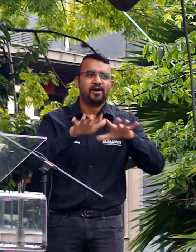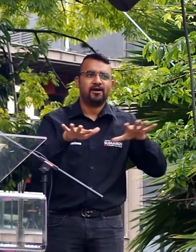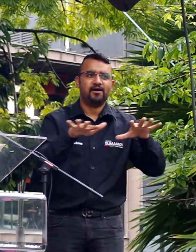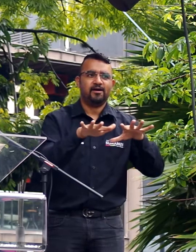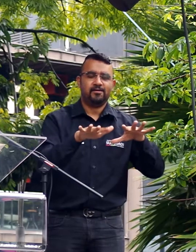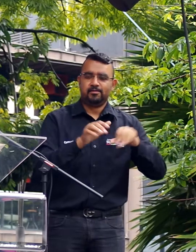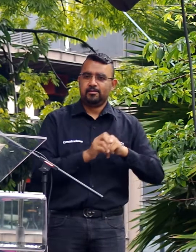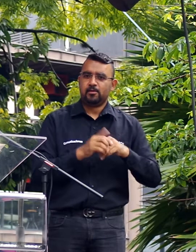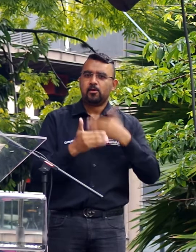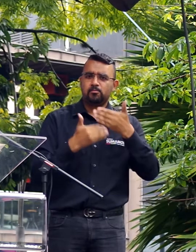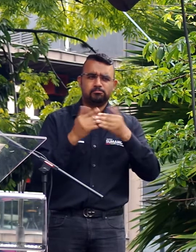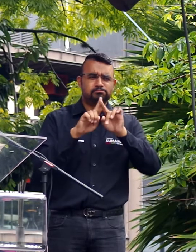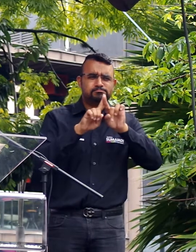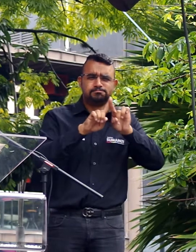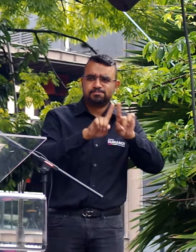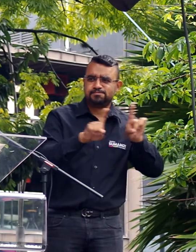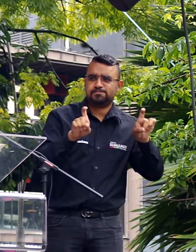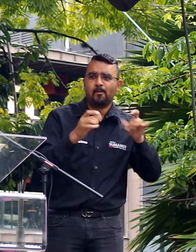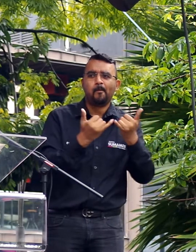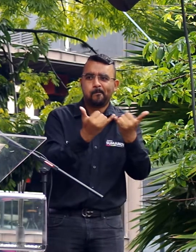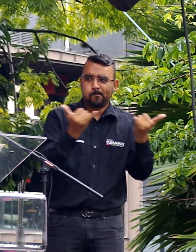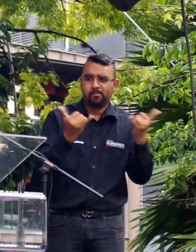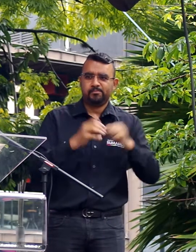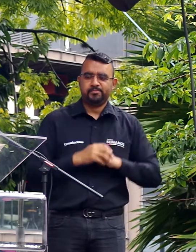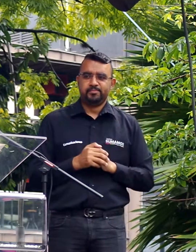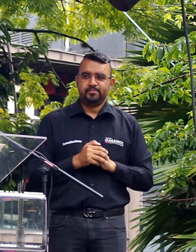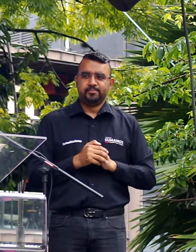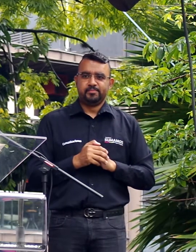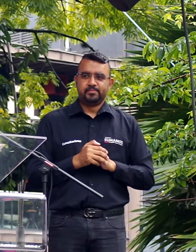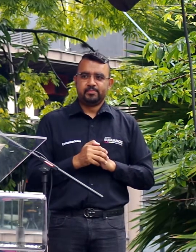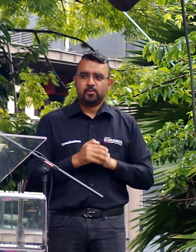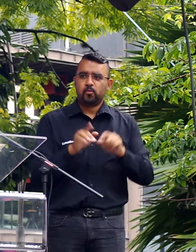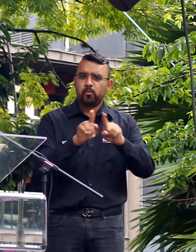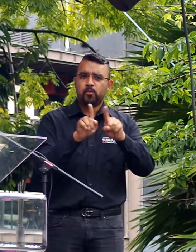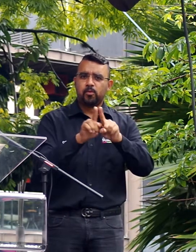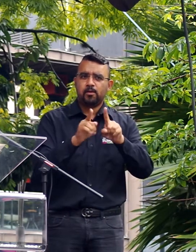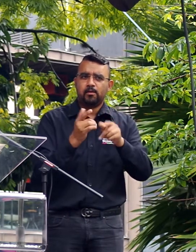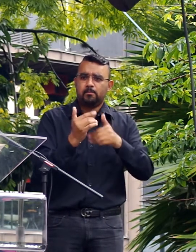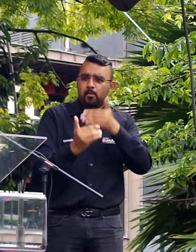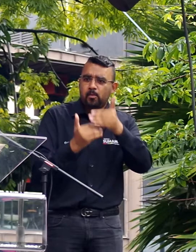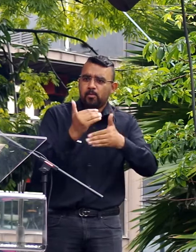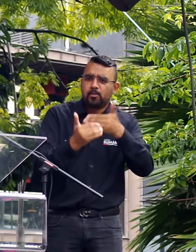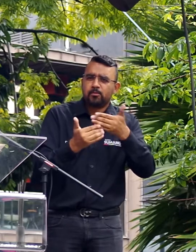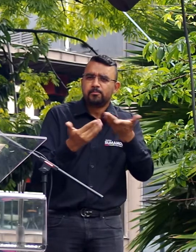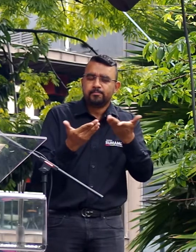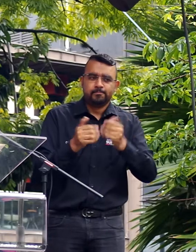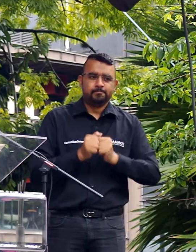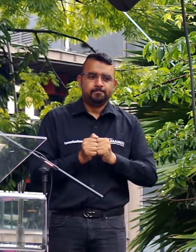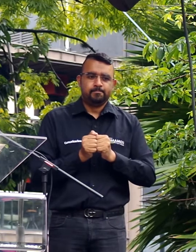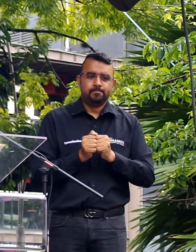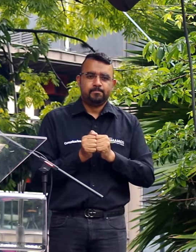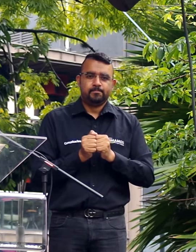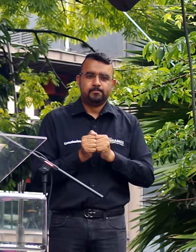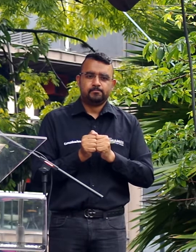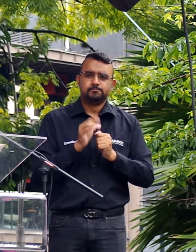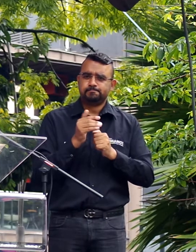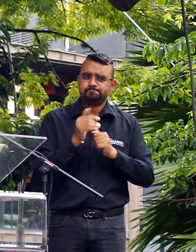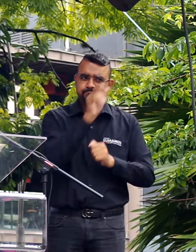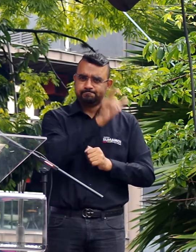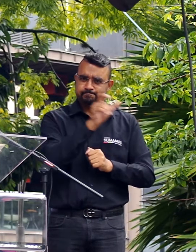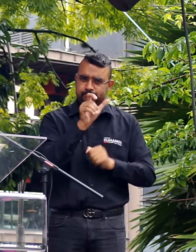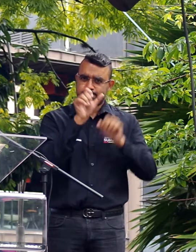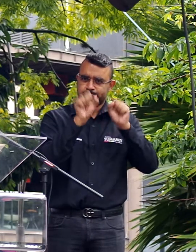además de diverso, siempre ha generado una pauta de